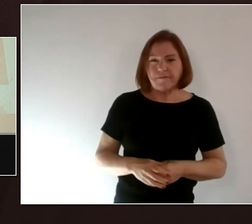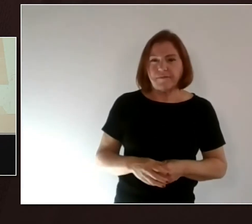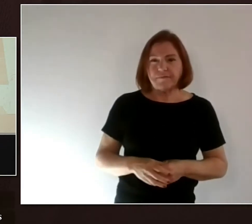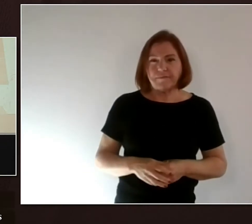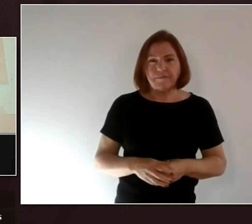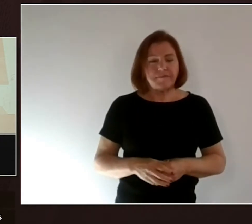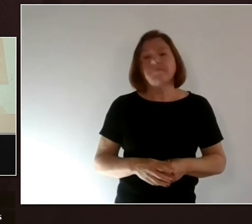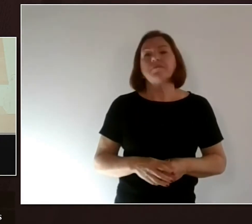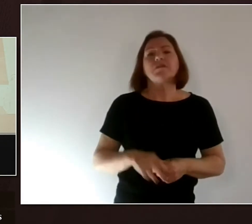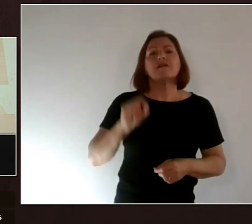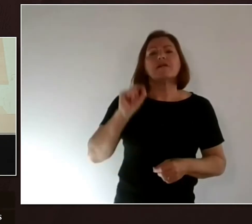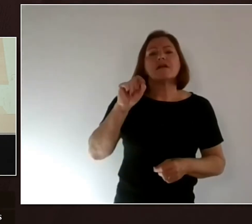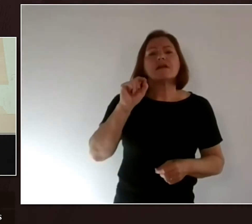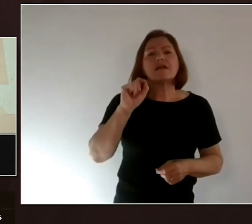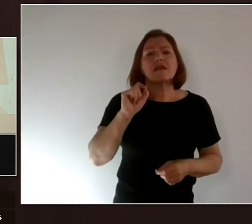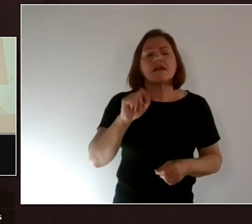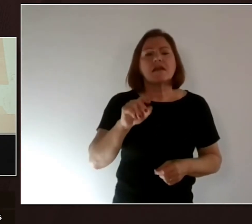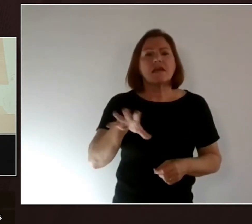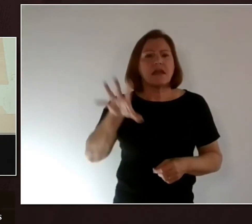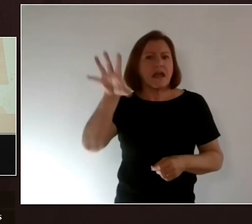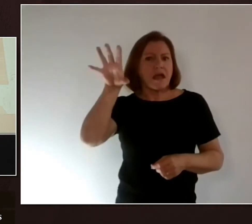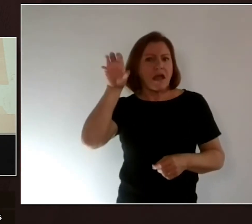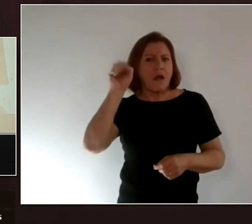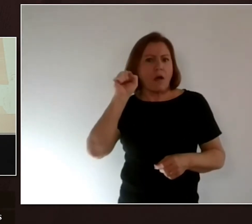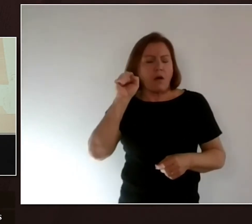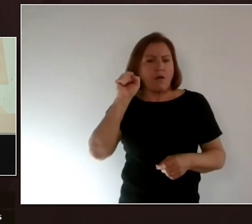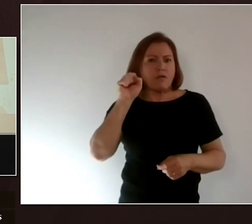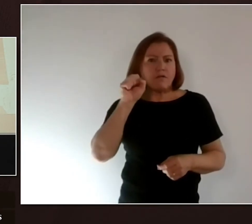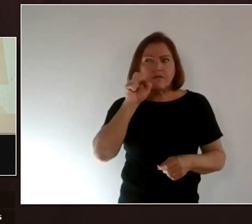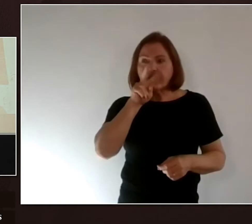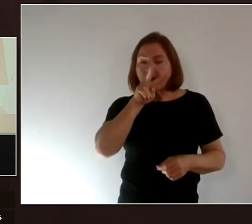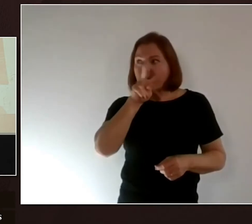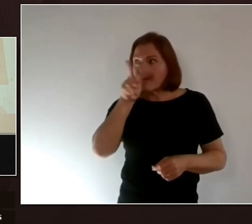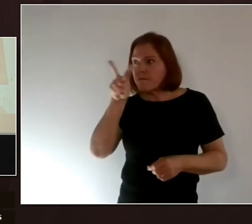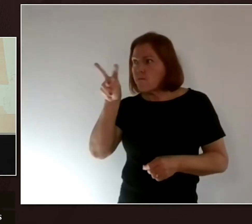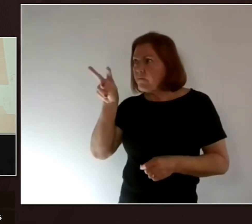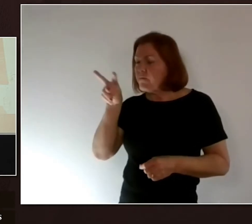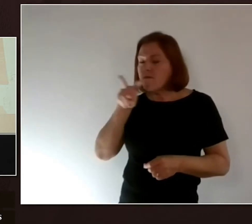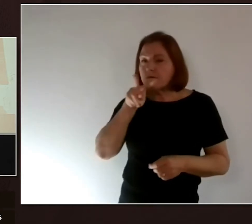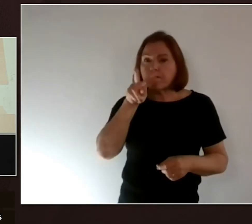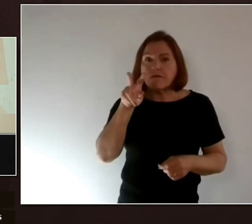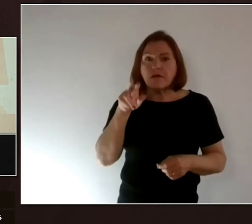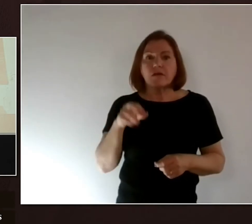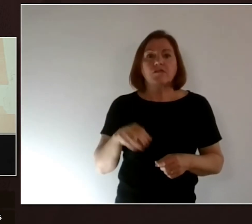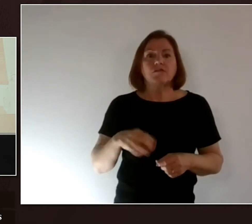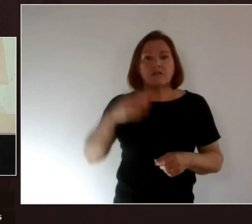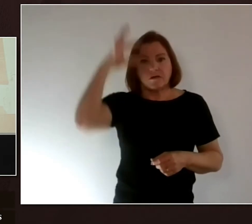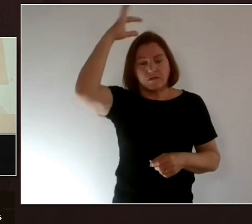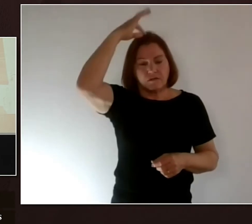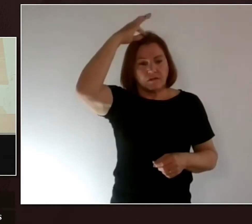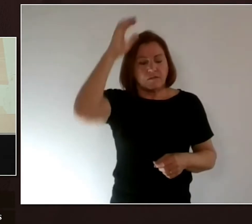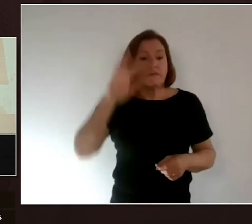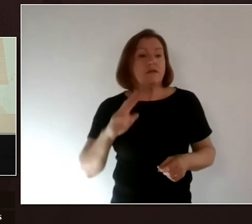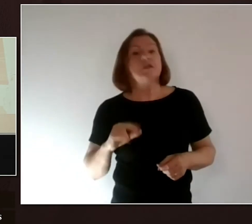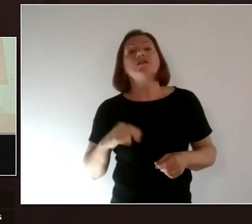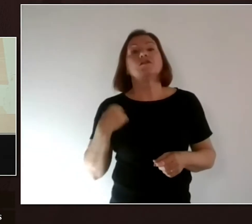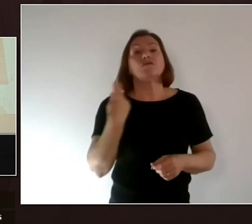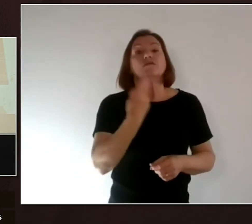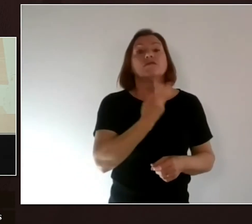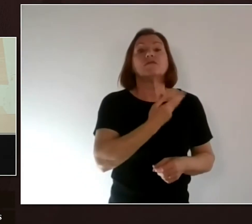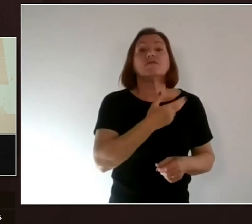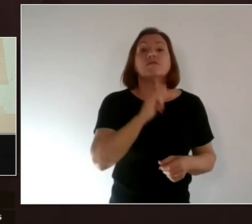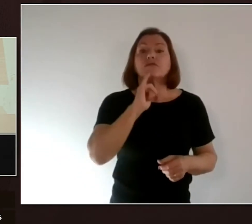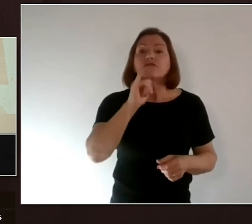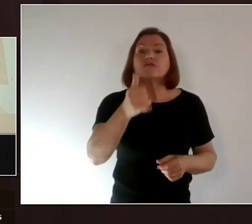o que o Espírito diz às igrejas. O vencedor de nenhum modo sofrerá dano